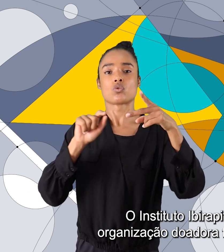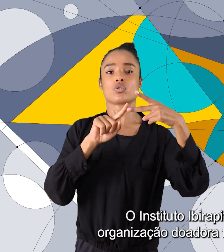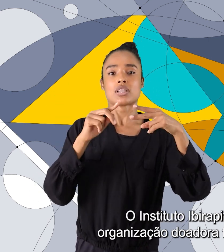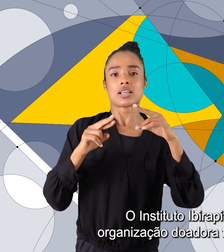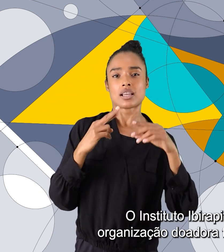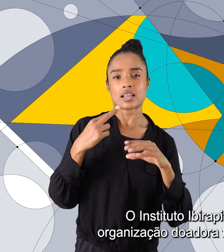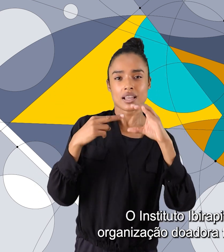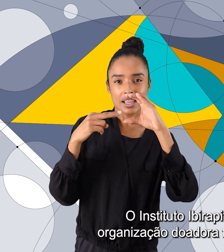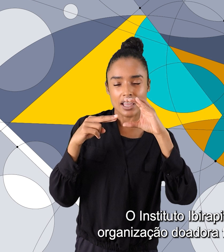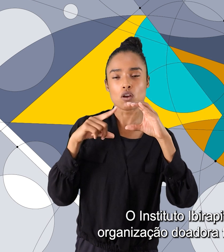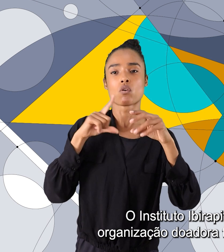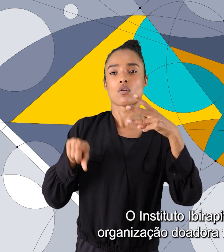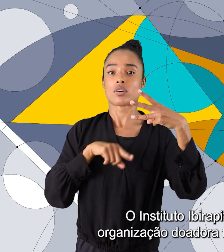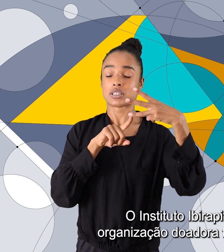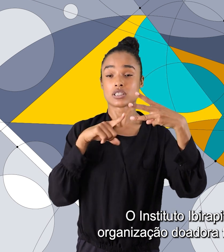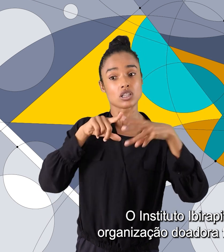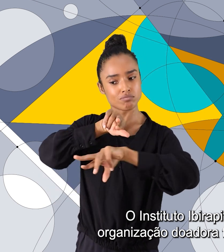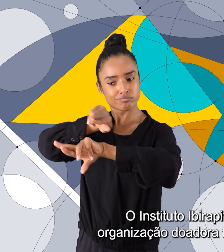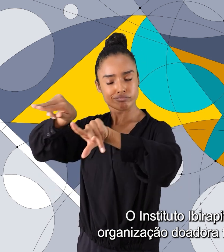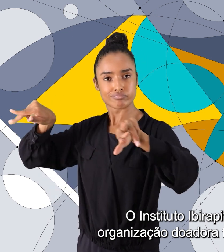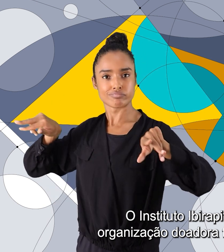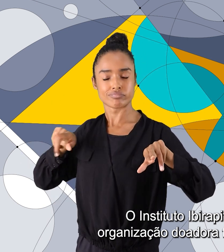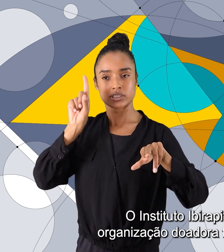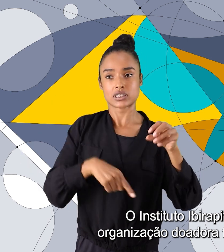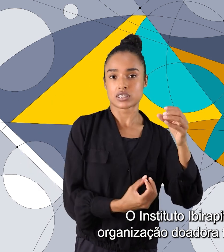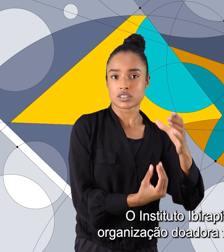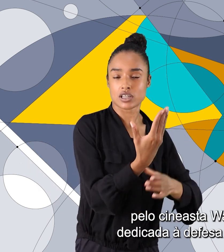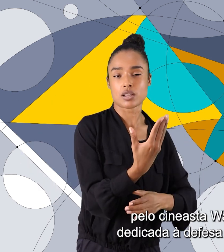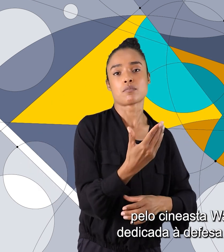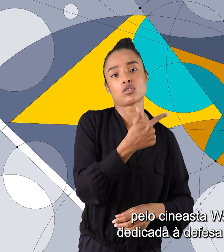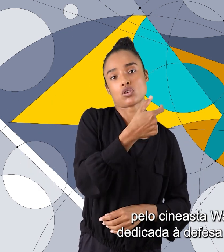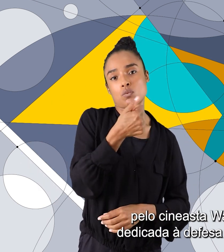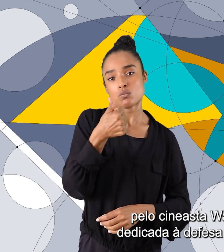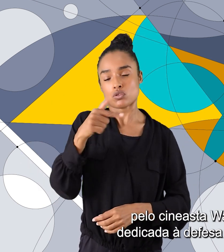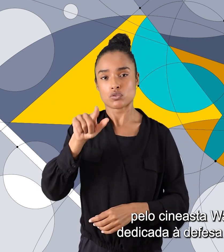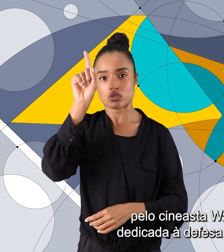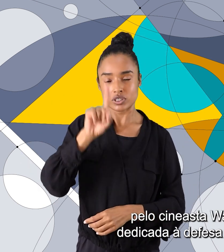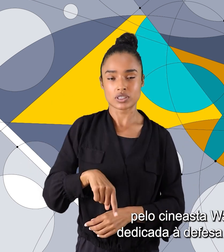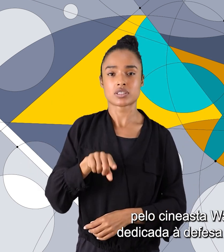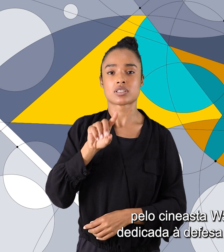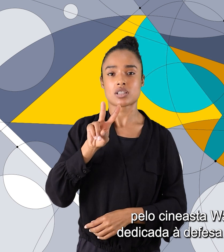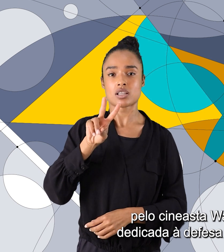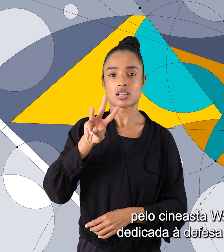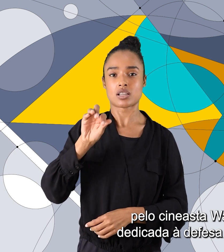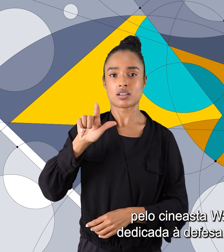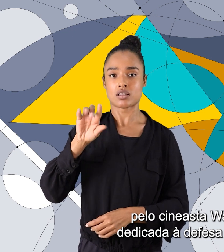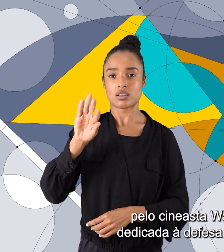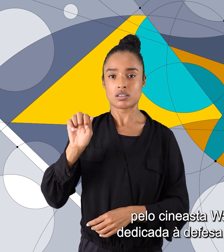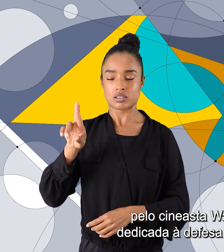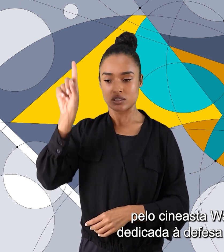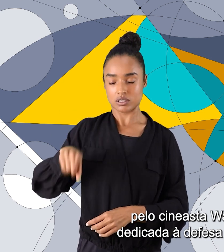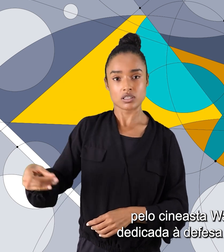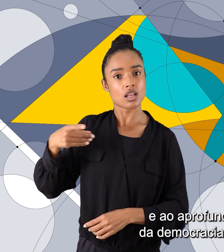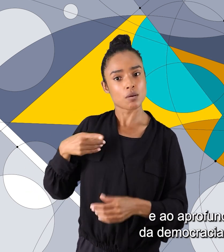O Instituto Ibirapitanga é uma organização doadora fundada em 2017 pelo cineasta Walter Salles, dedicada à defesa